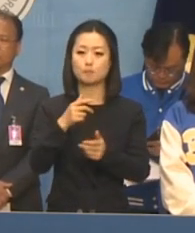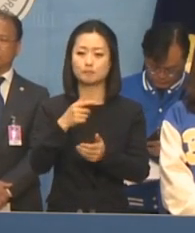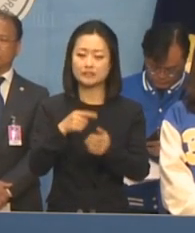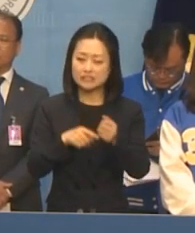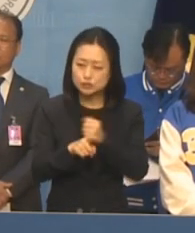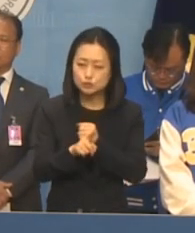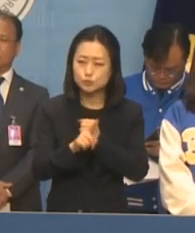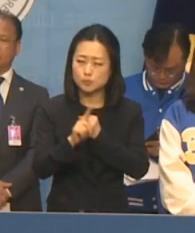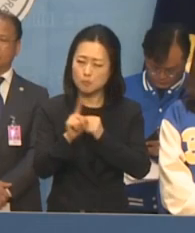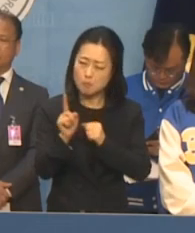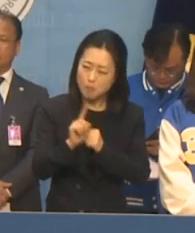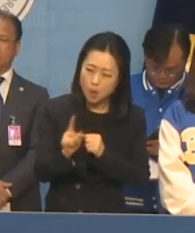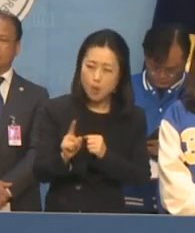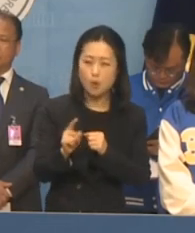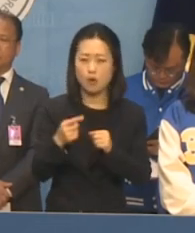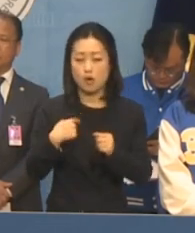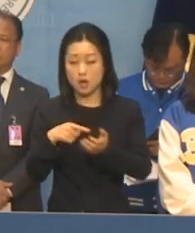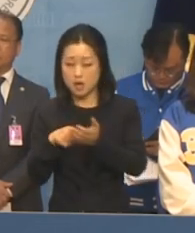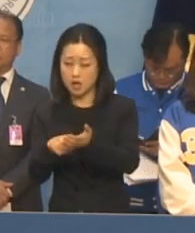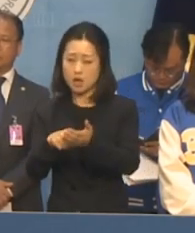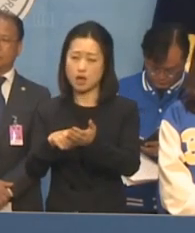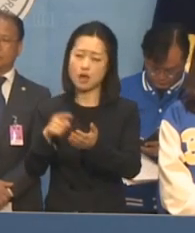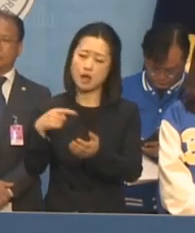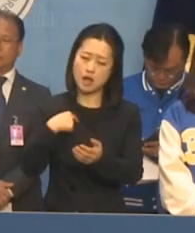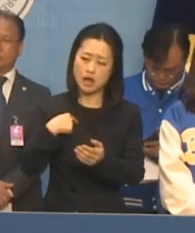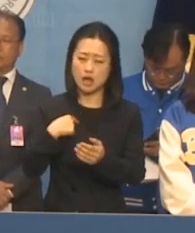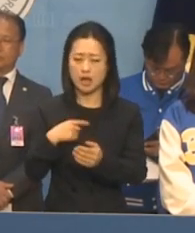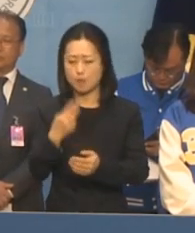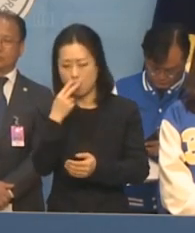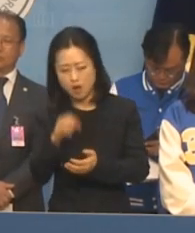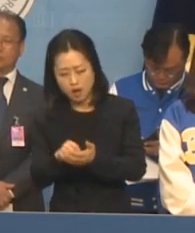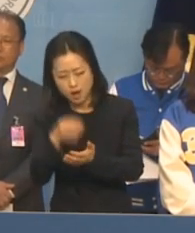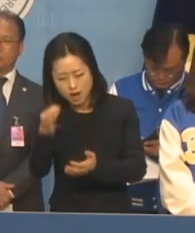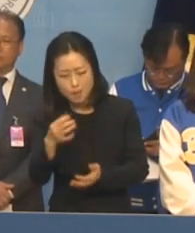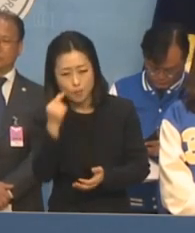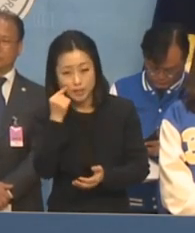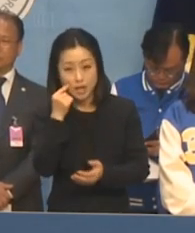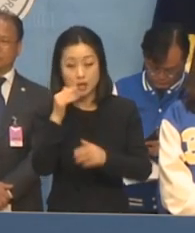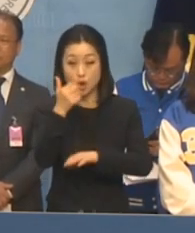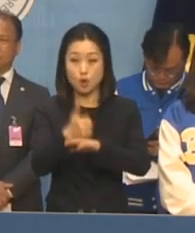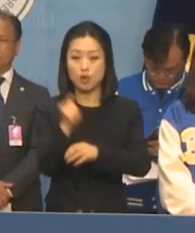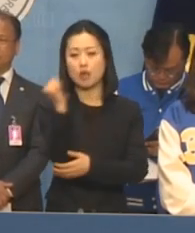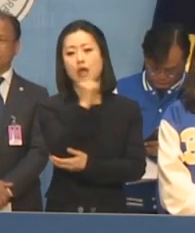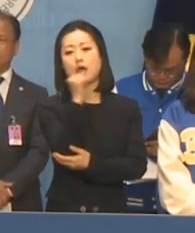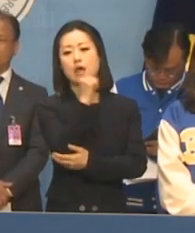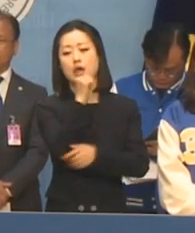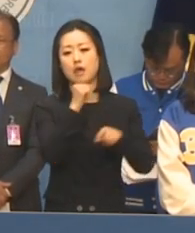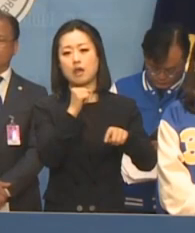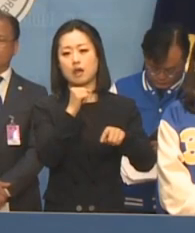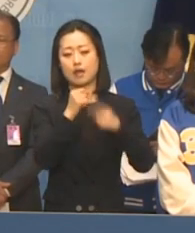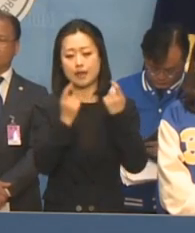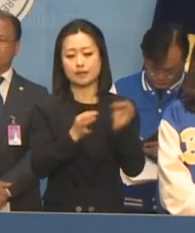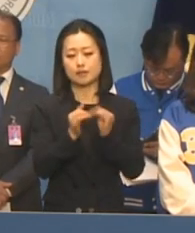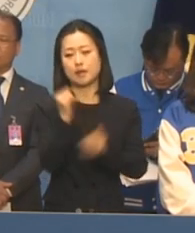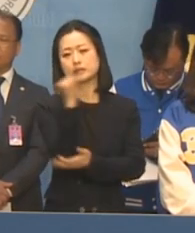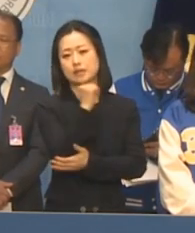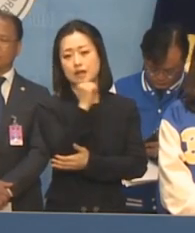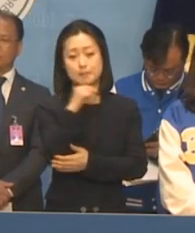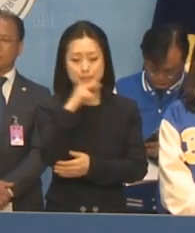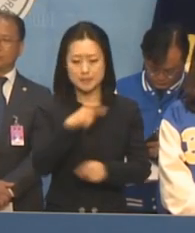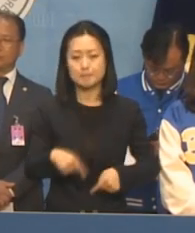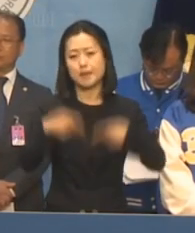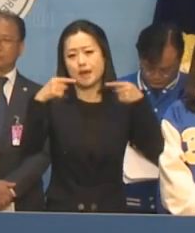역시 큰 폭으로 증가하는 등 국가 경제의 근간이 흔들리고 있습니다 특히 부채